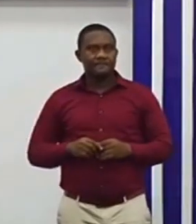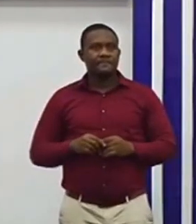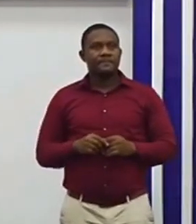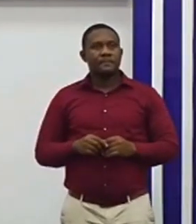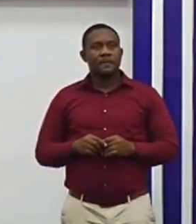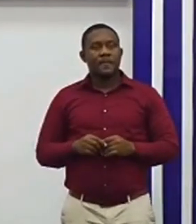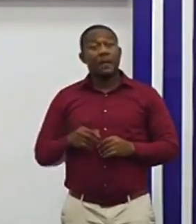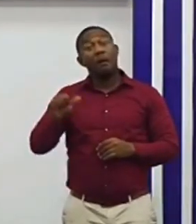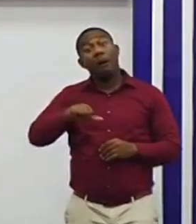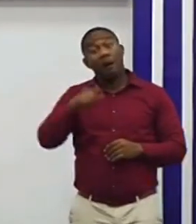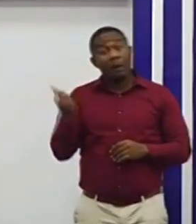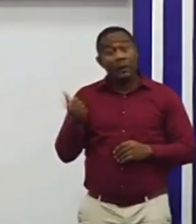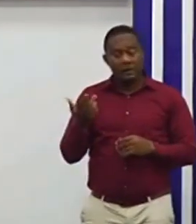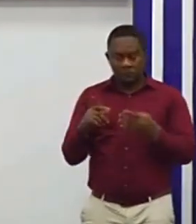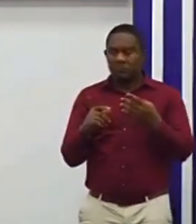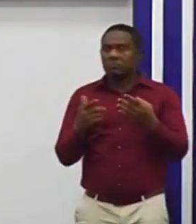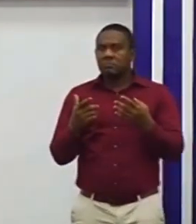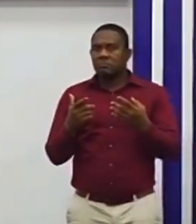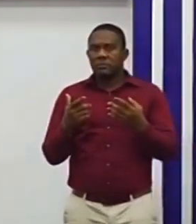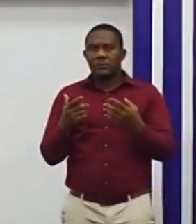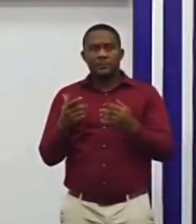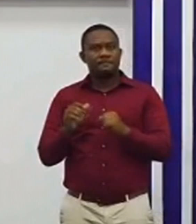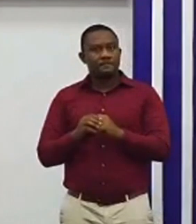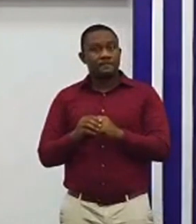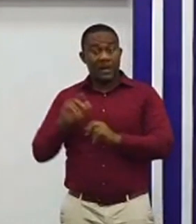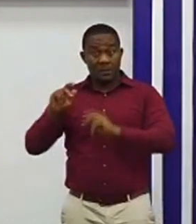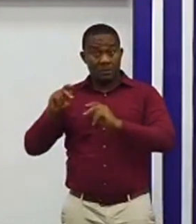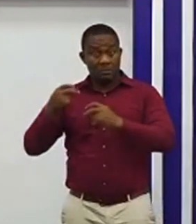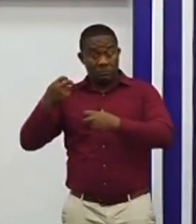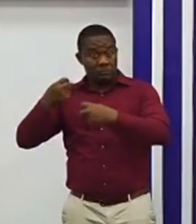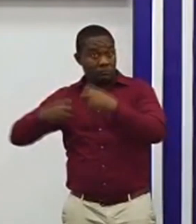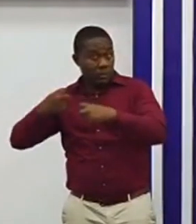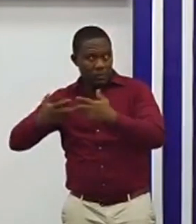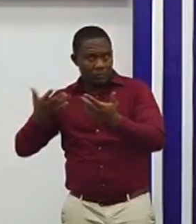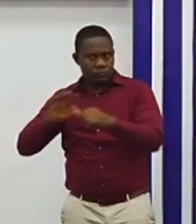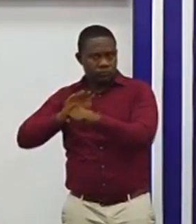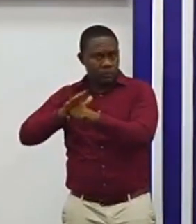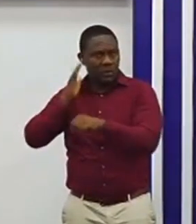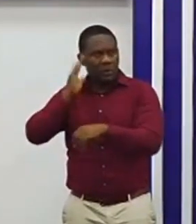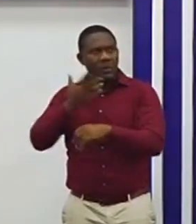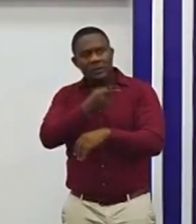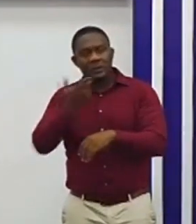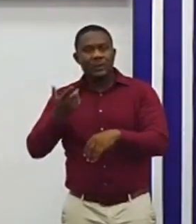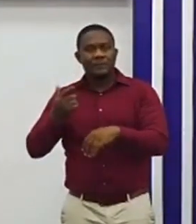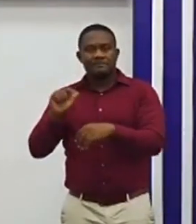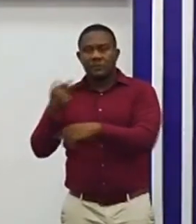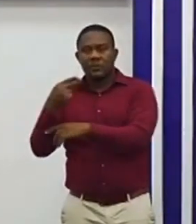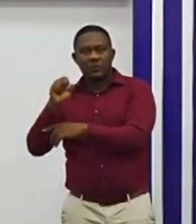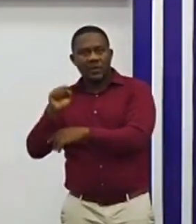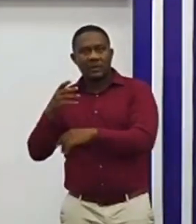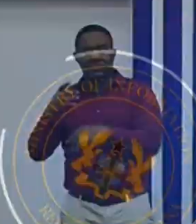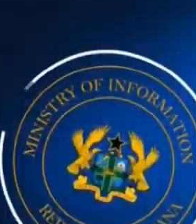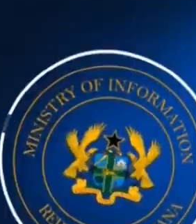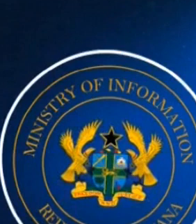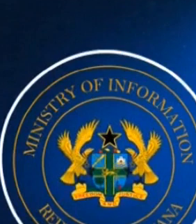abe Libya nga. Ni wabi yani. Azana kparo chare ni a yele anga katina yerkone nga